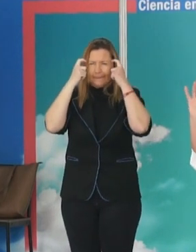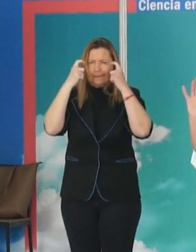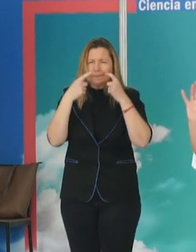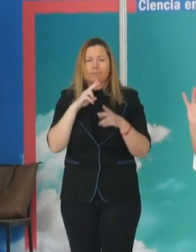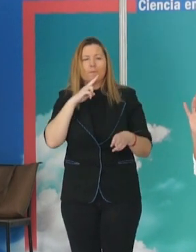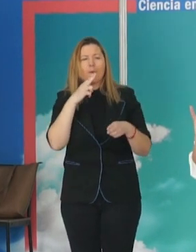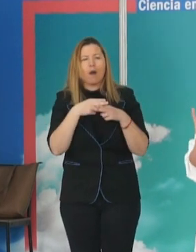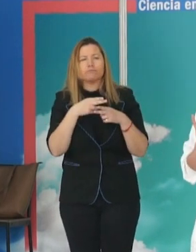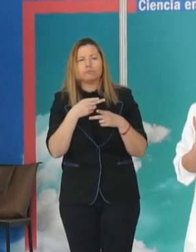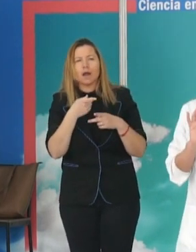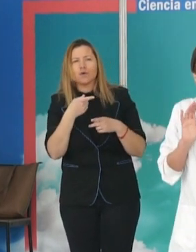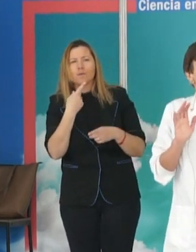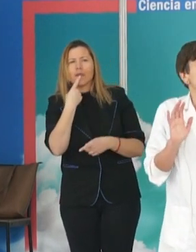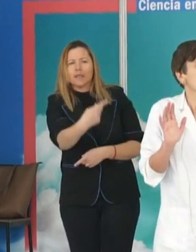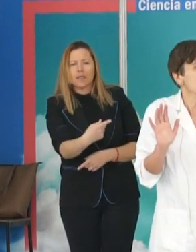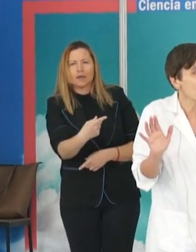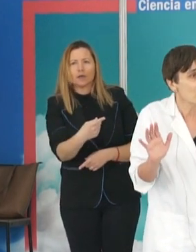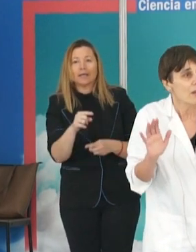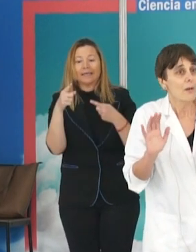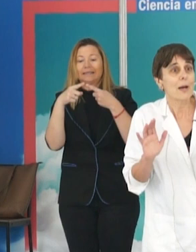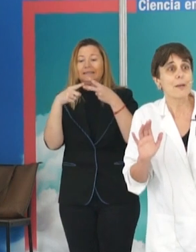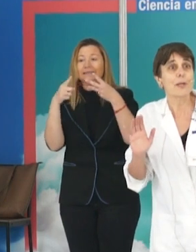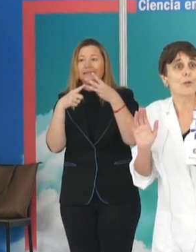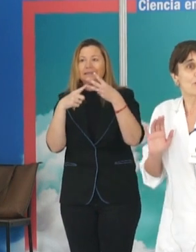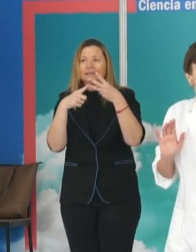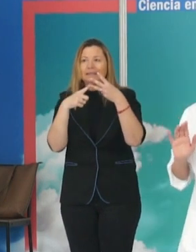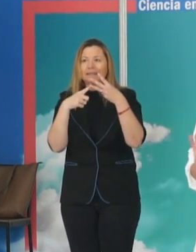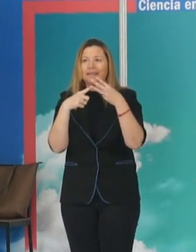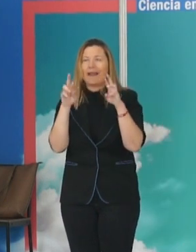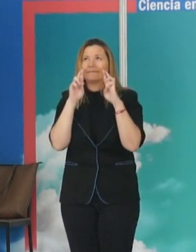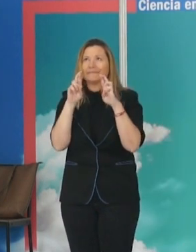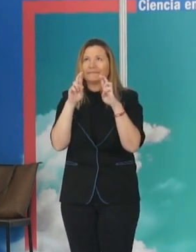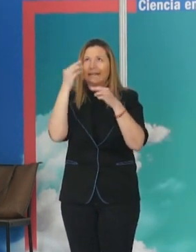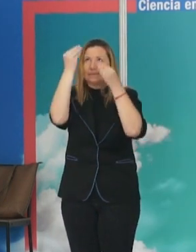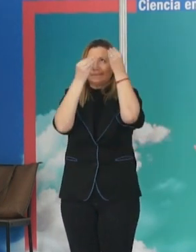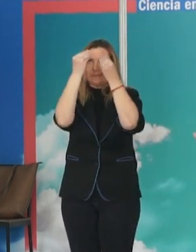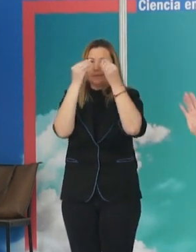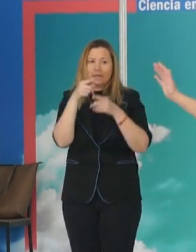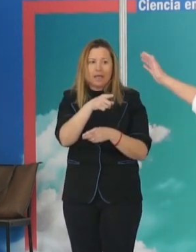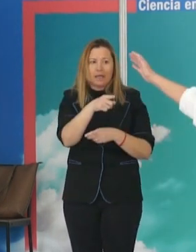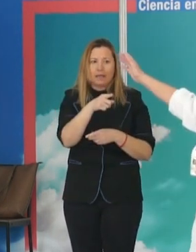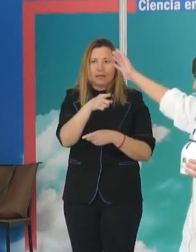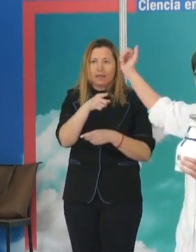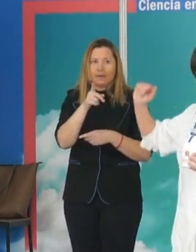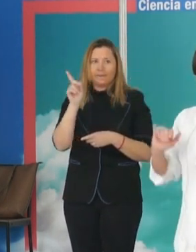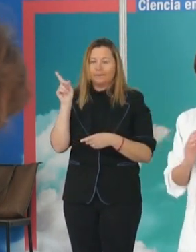llamarlo y, por cierto, tener pensado los tres deseos. ¿Vale? Pero ojo, a ver si me lo vaya a...